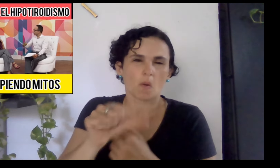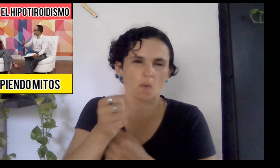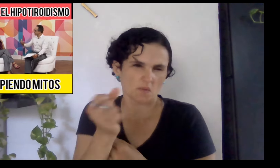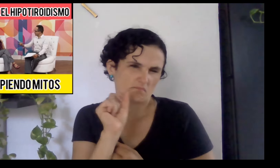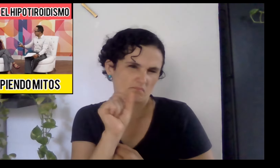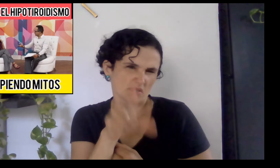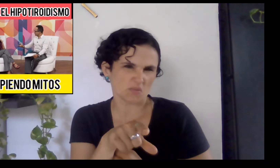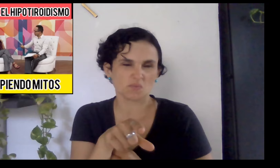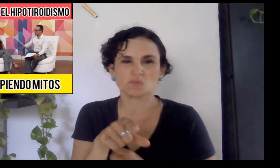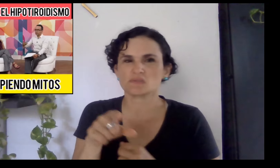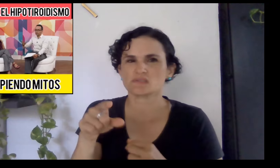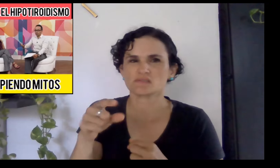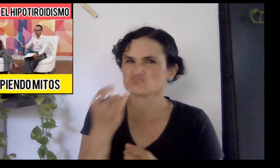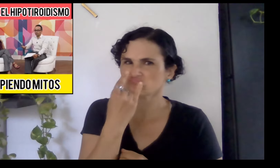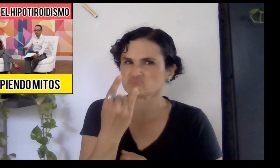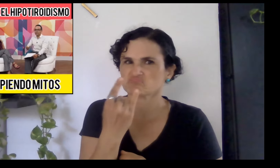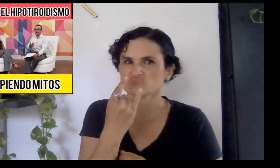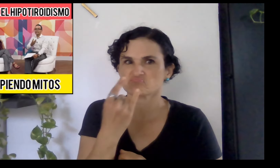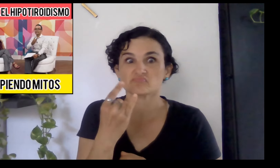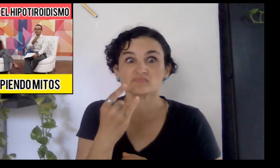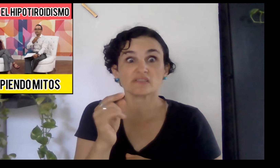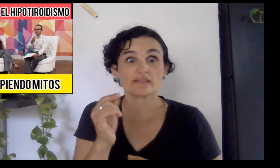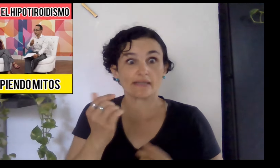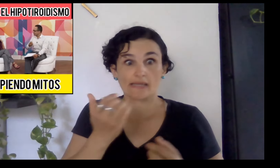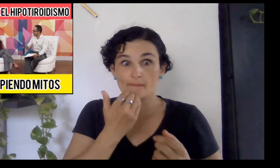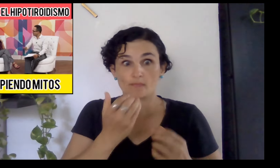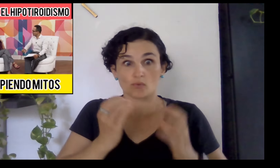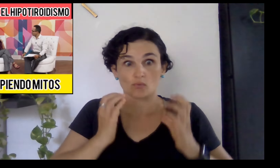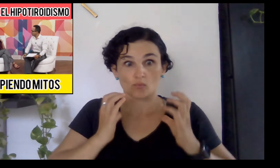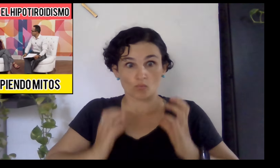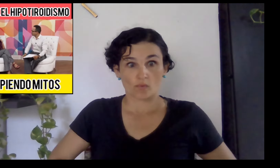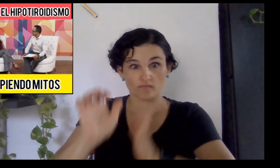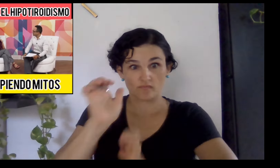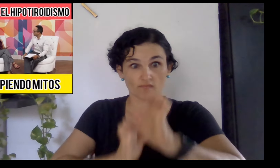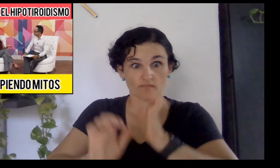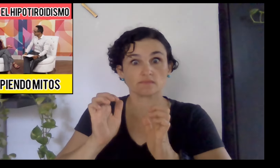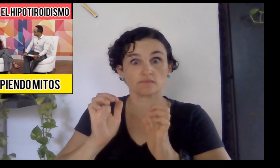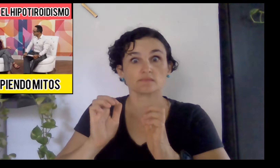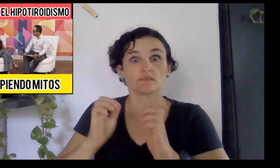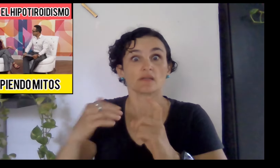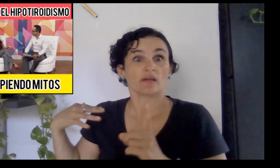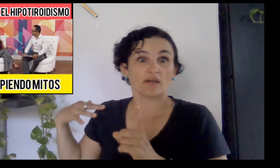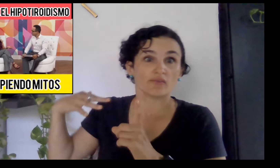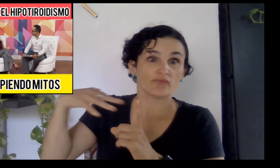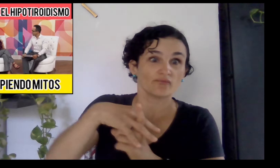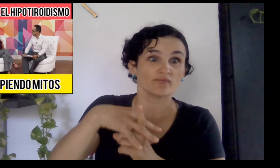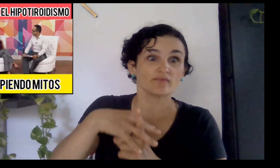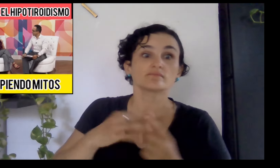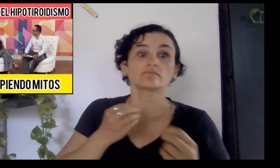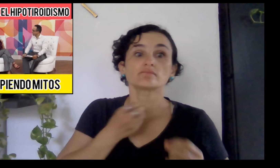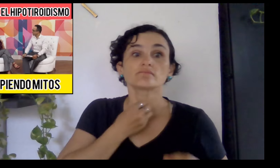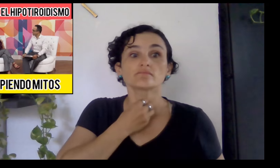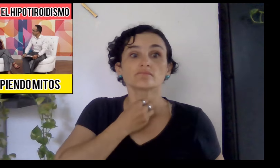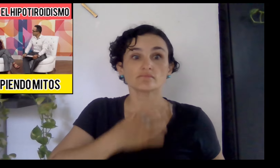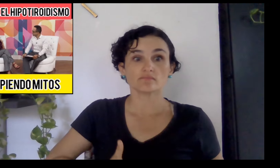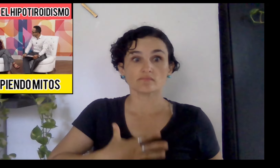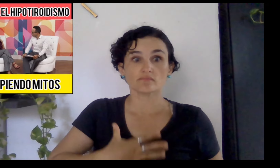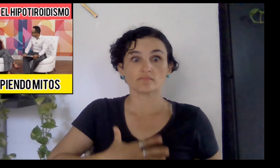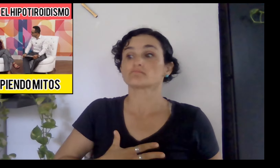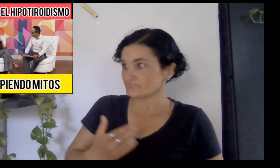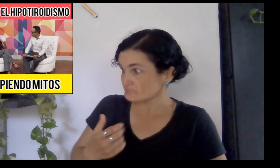cómo influyen las defensas, los anticuerpos, en la función de la glándula tiroidea. Imagínate cómo empieza desde el estómago, porque recordemos